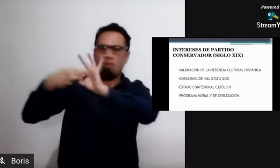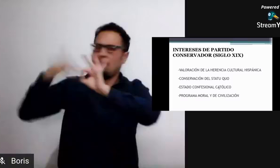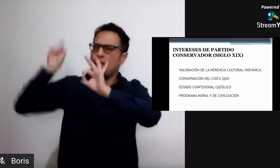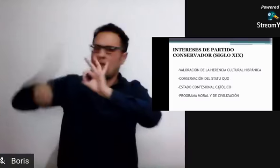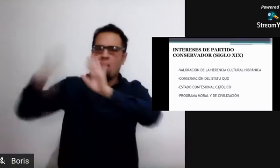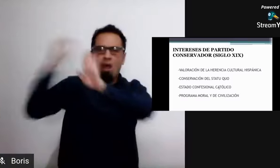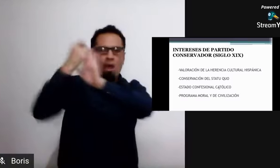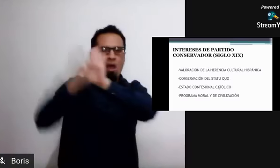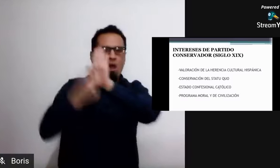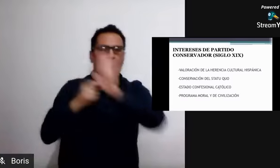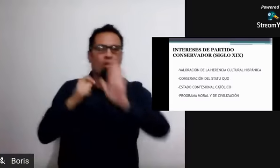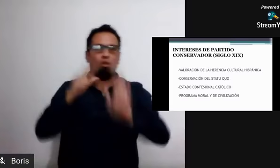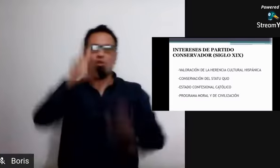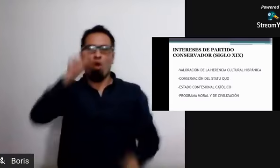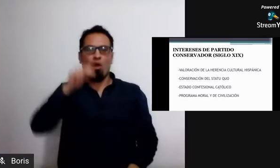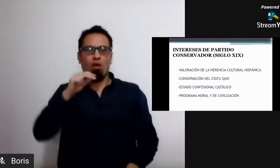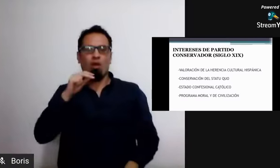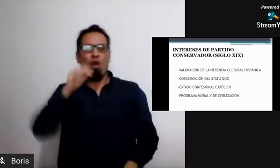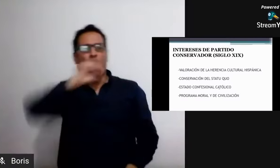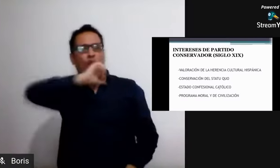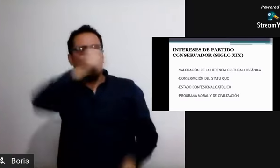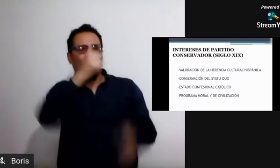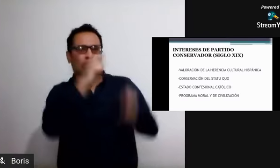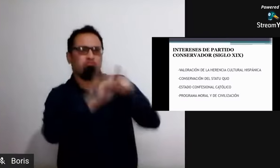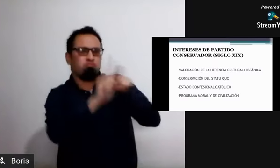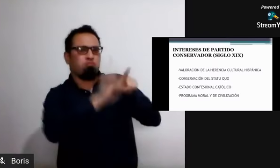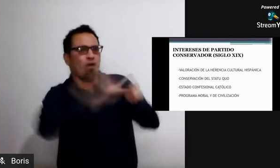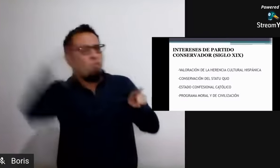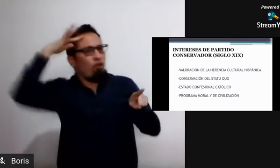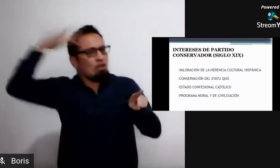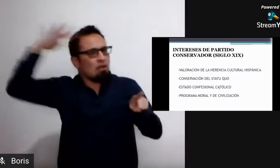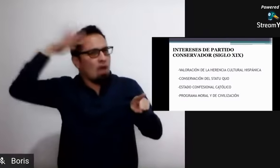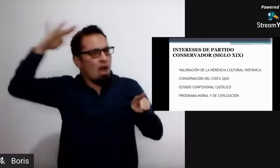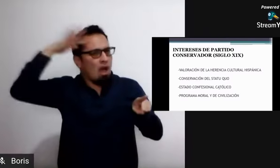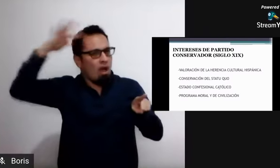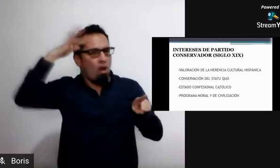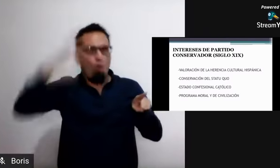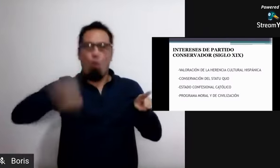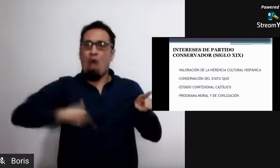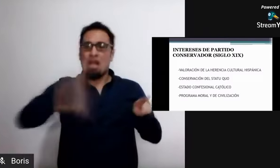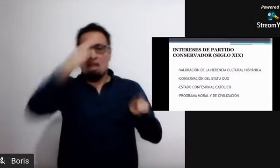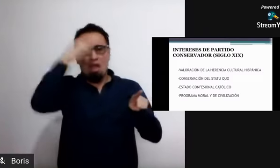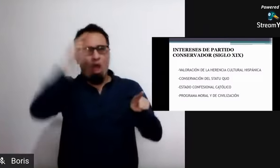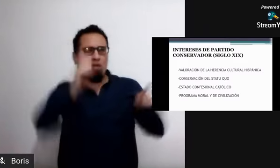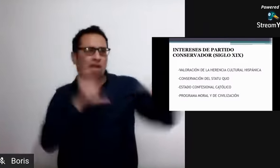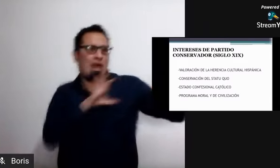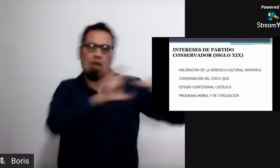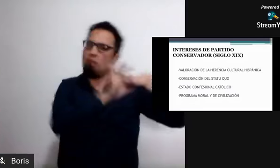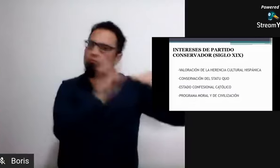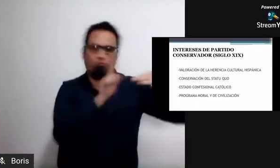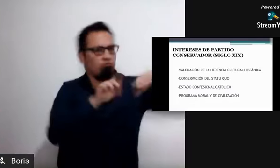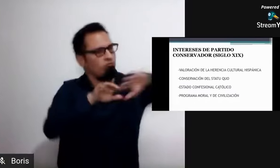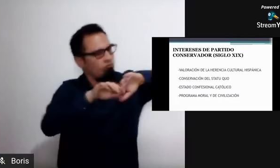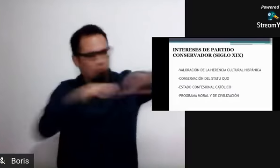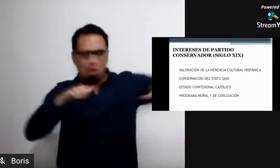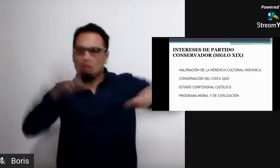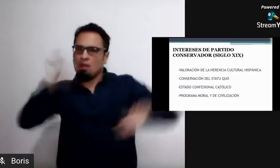muy relacionado con todo lo que establecía la Iglesia Católica. No se aceptaban otras religiones,